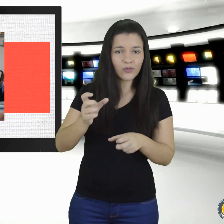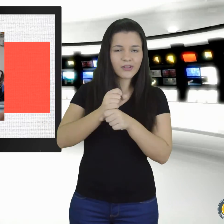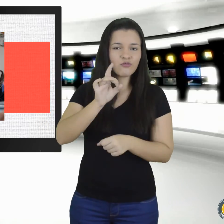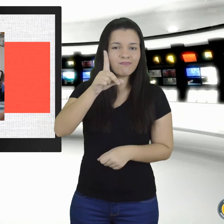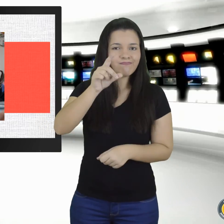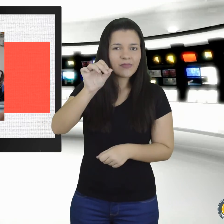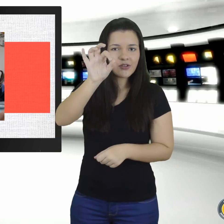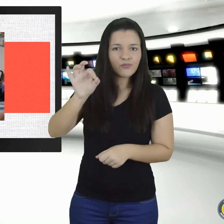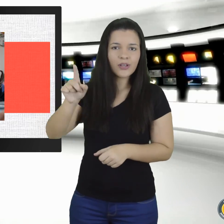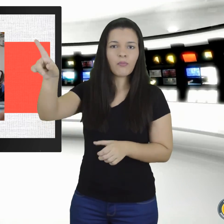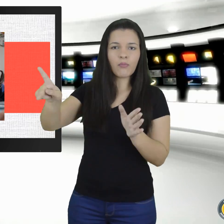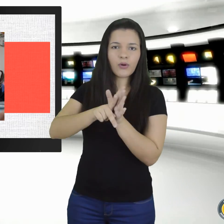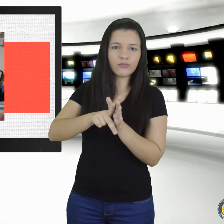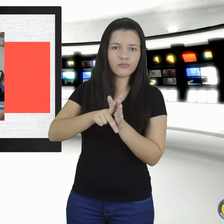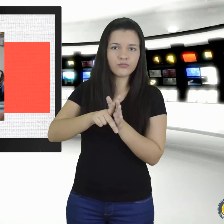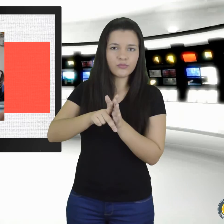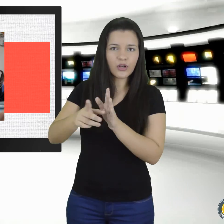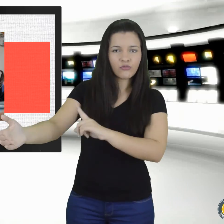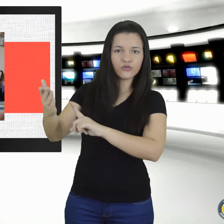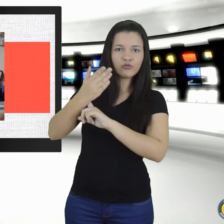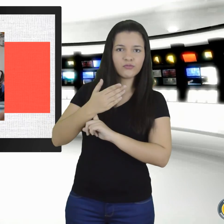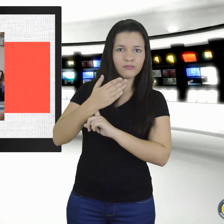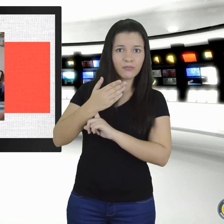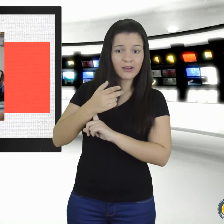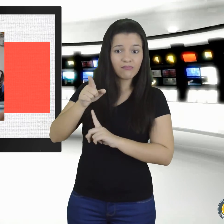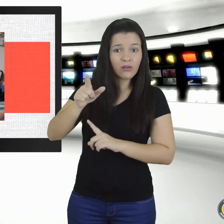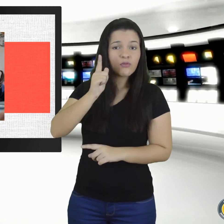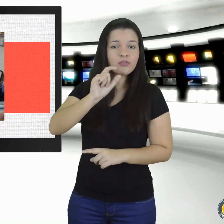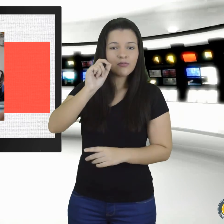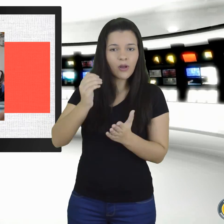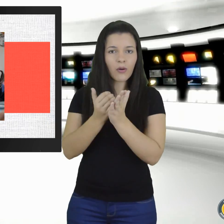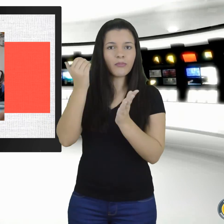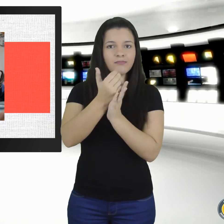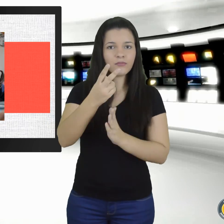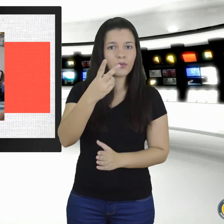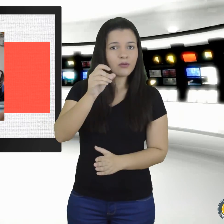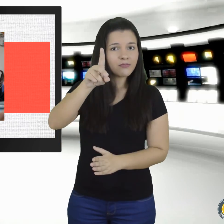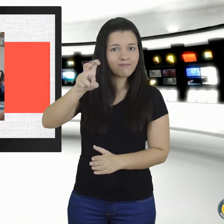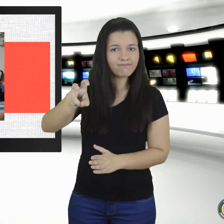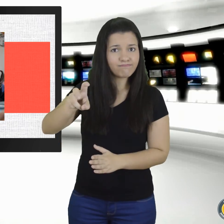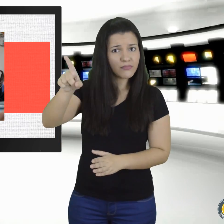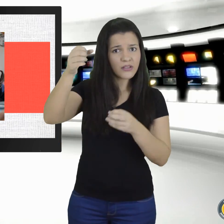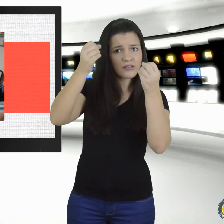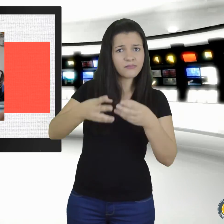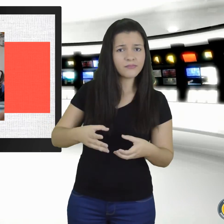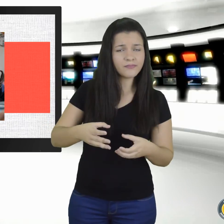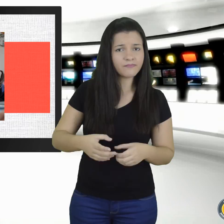as outras formas de investimento partem de grandes, médias e pequenas empresas, que